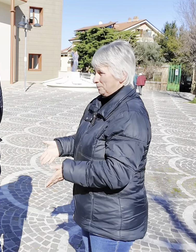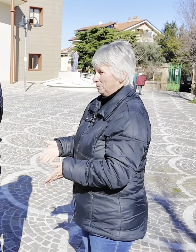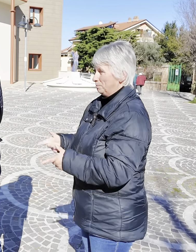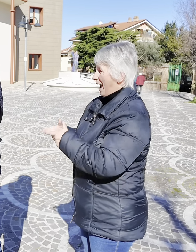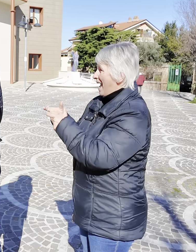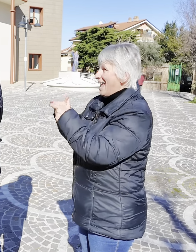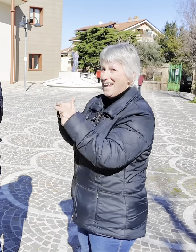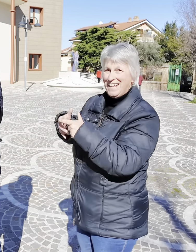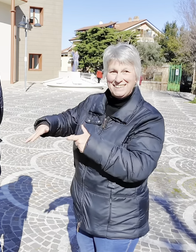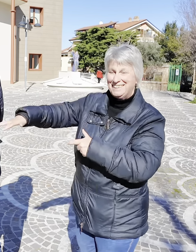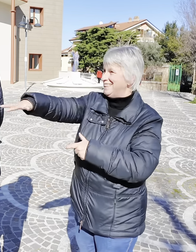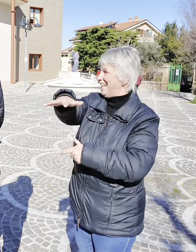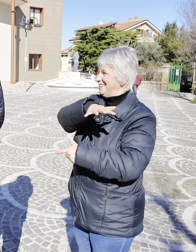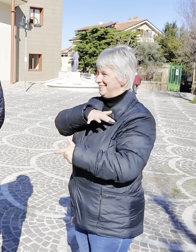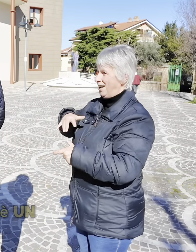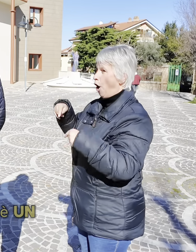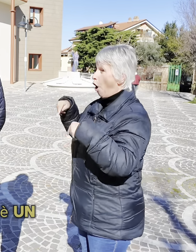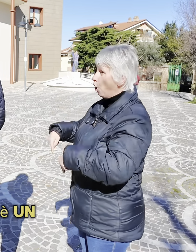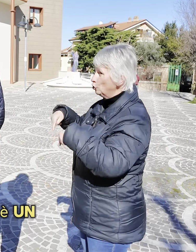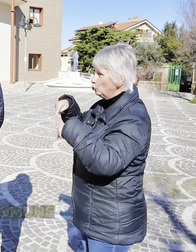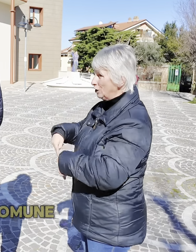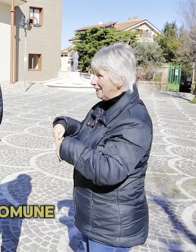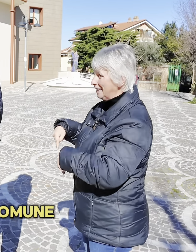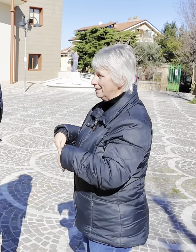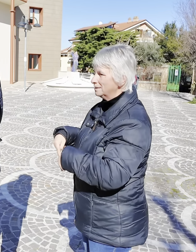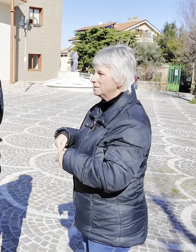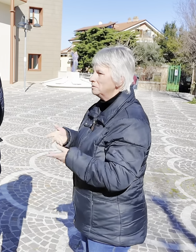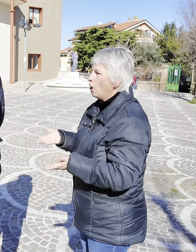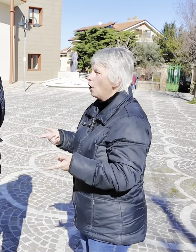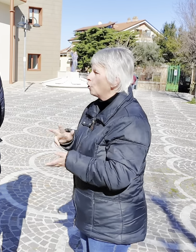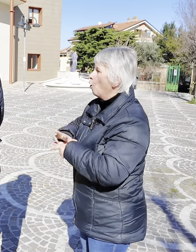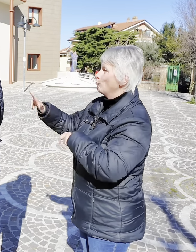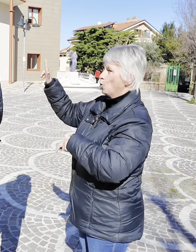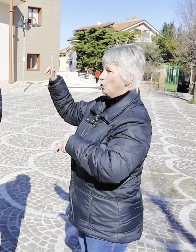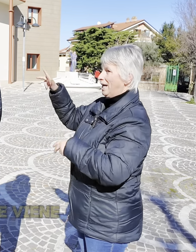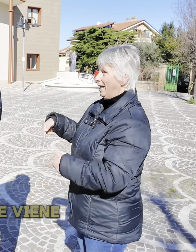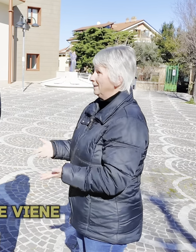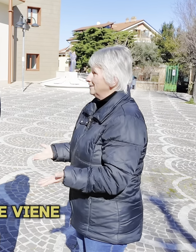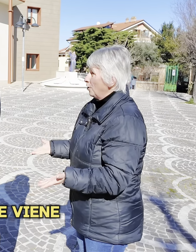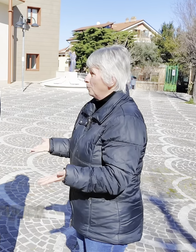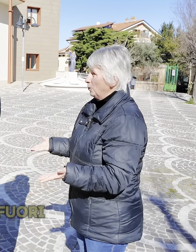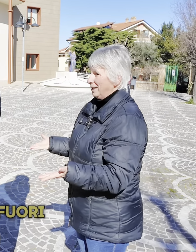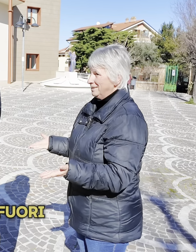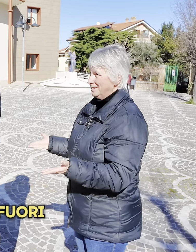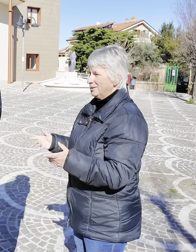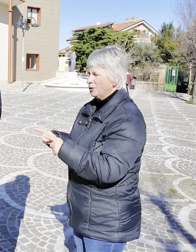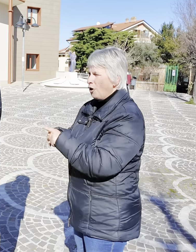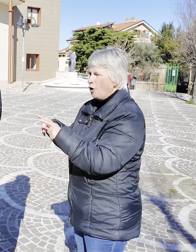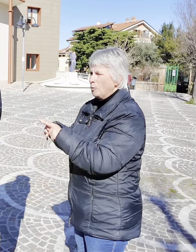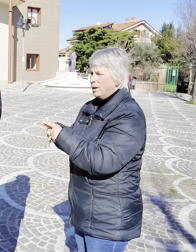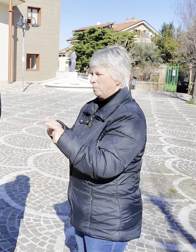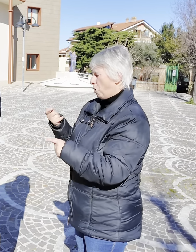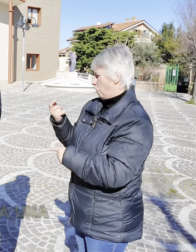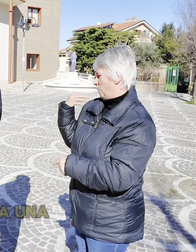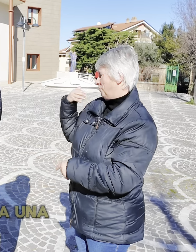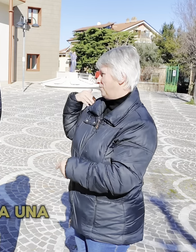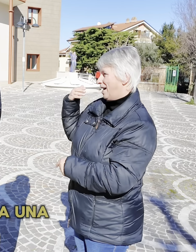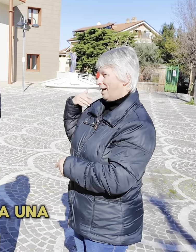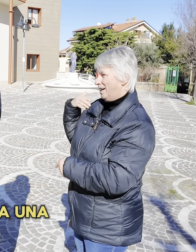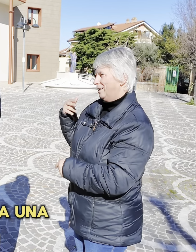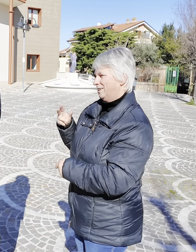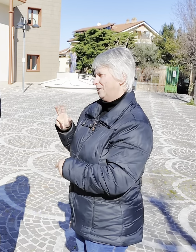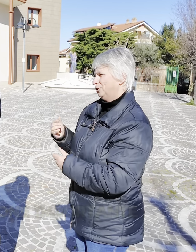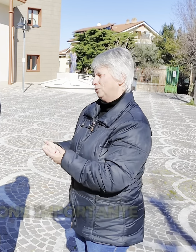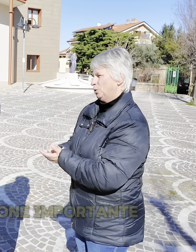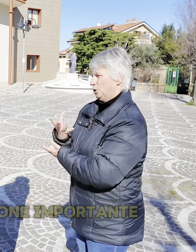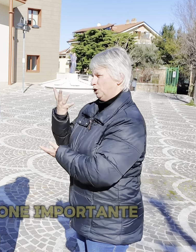oggi. È un comune che viene fuori da